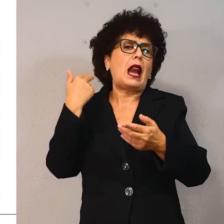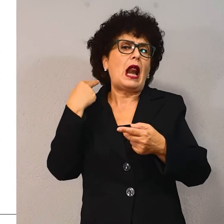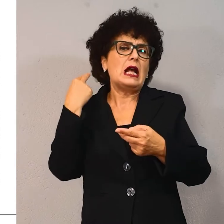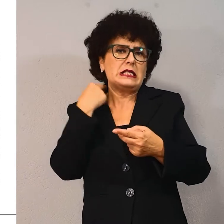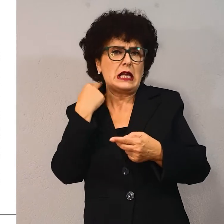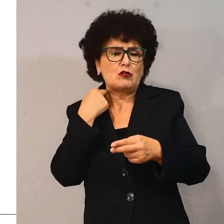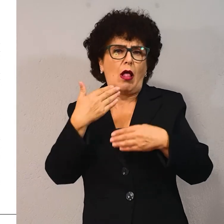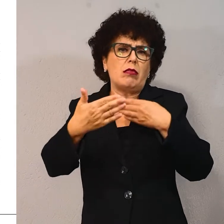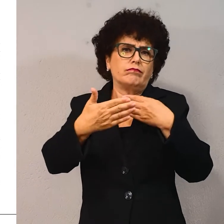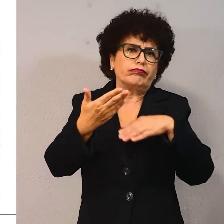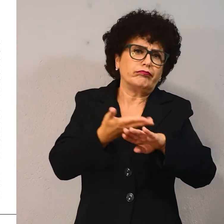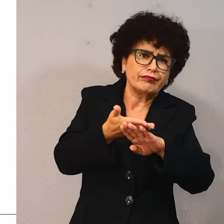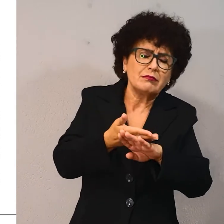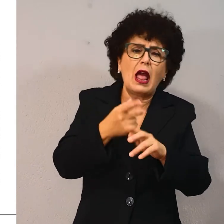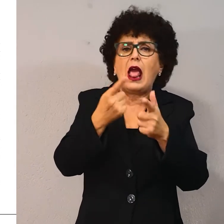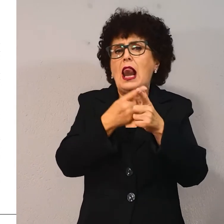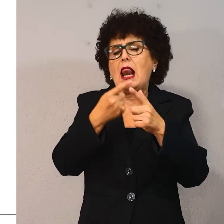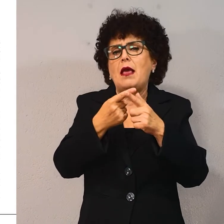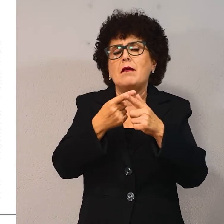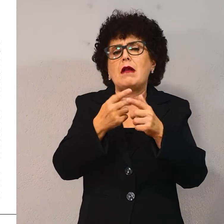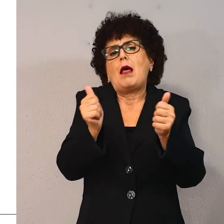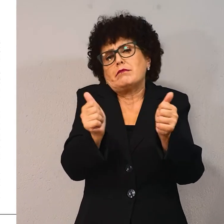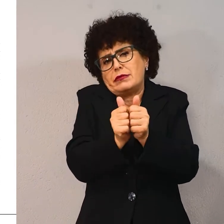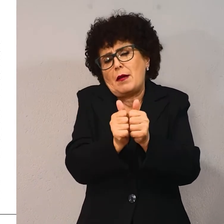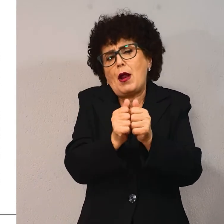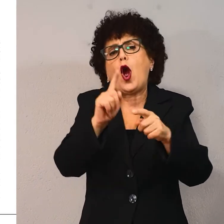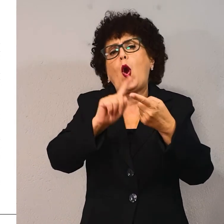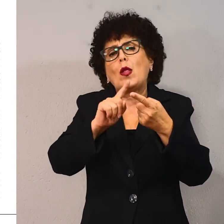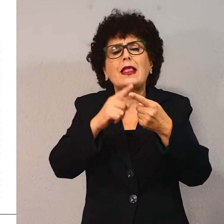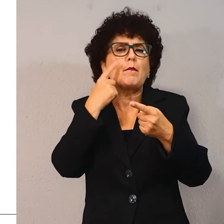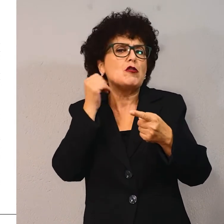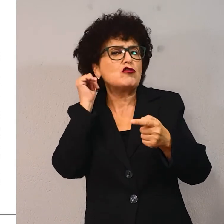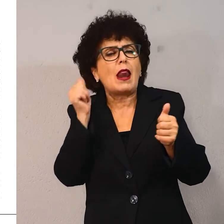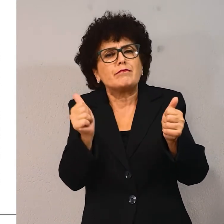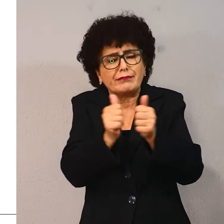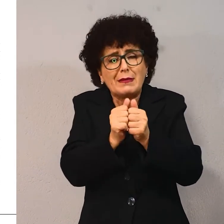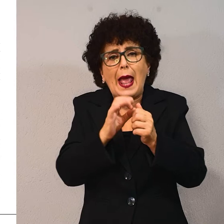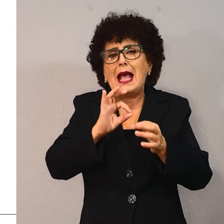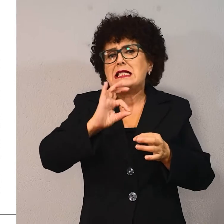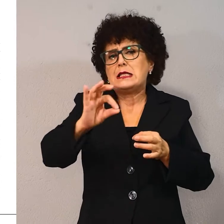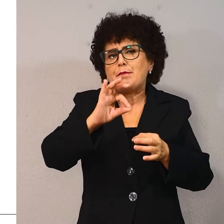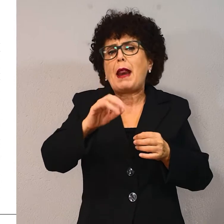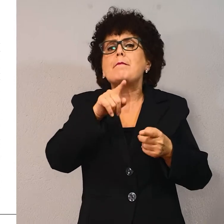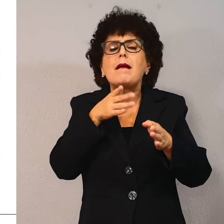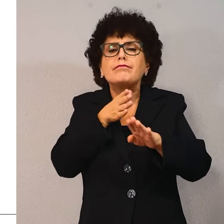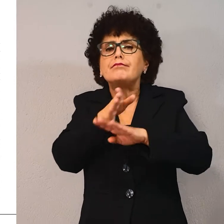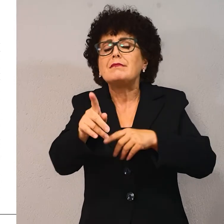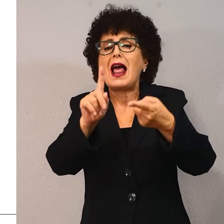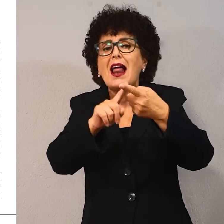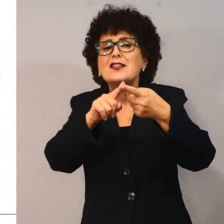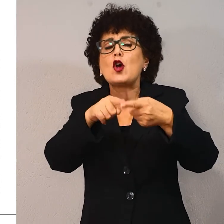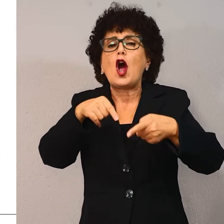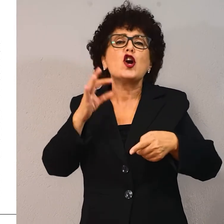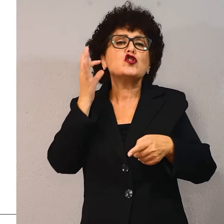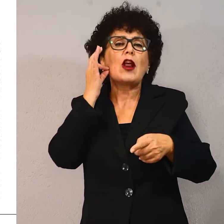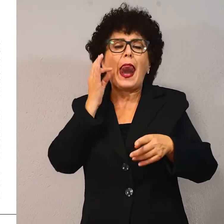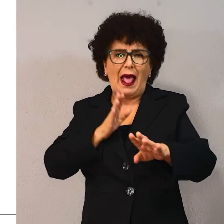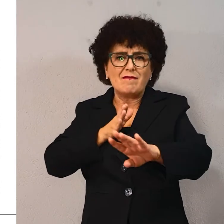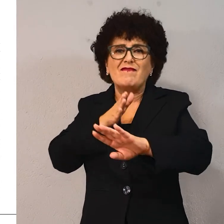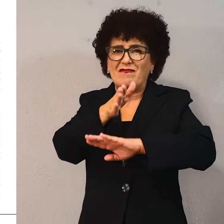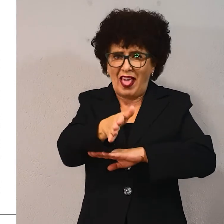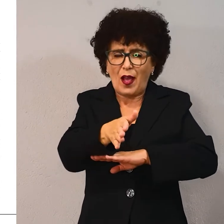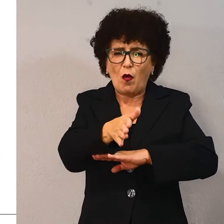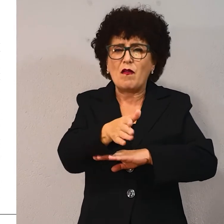односи или интимен сексуален контакт, при кој спермата дошла во контакт со гениталната регија на